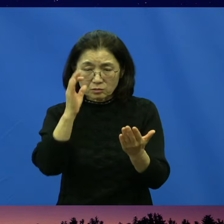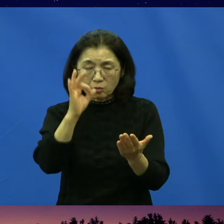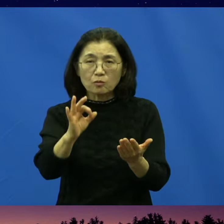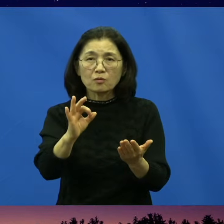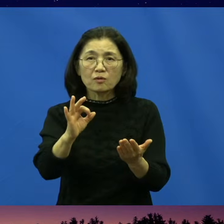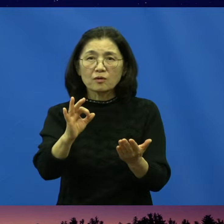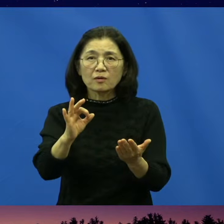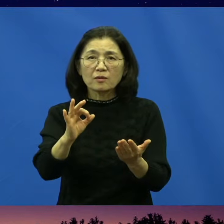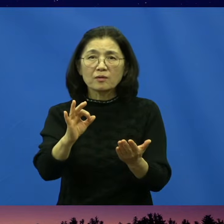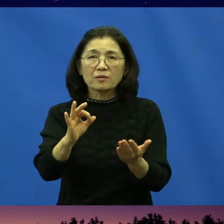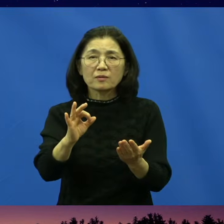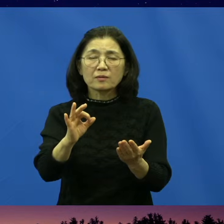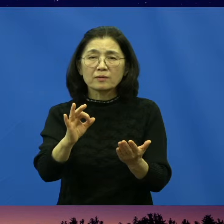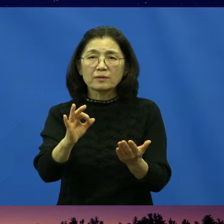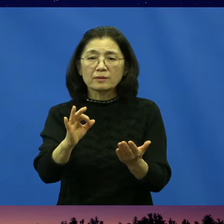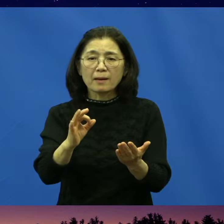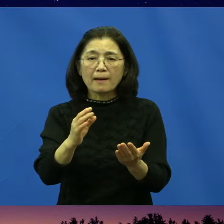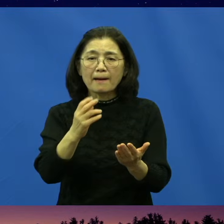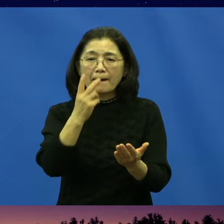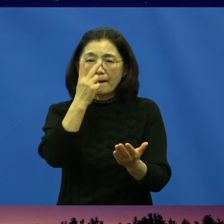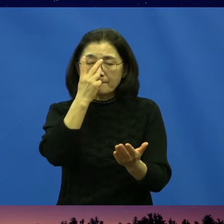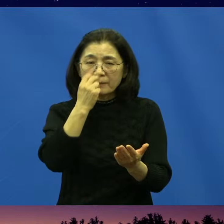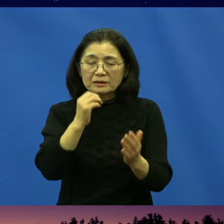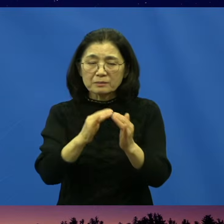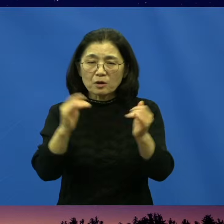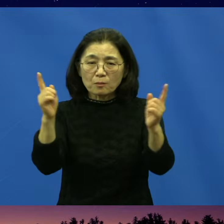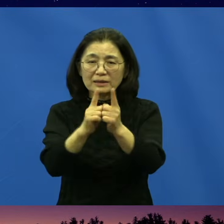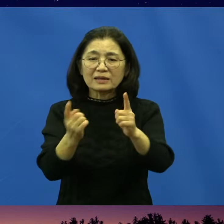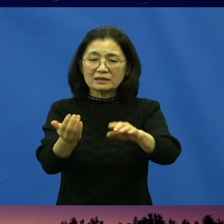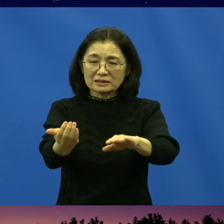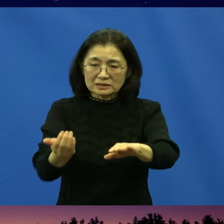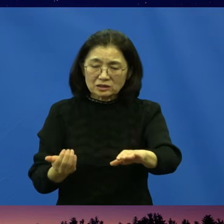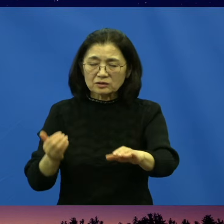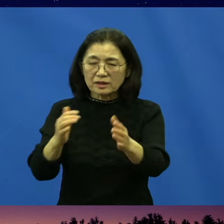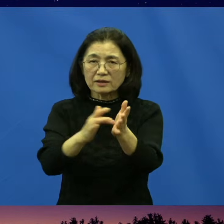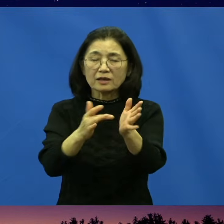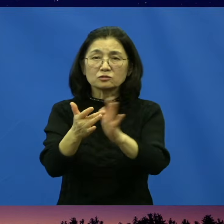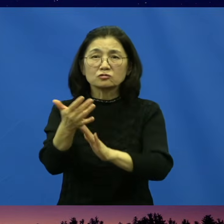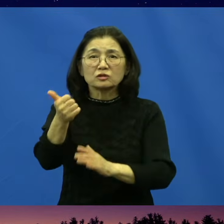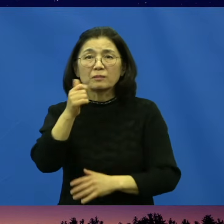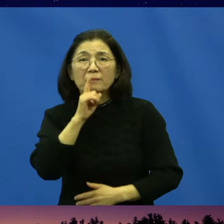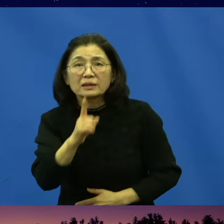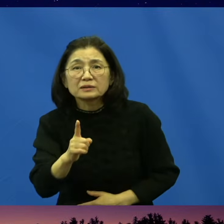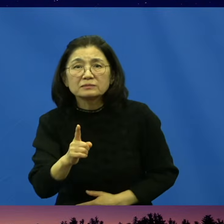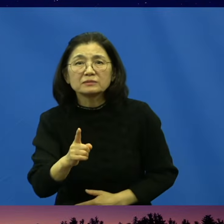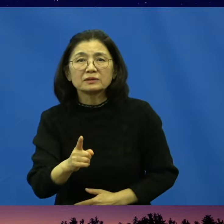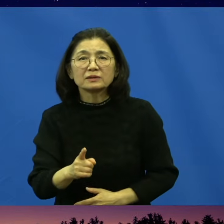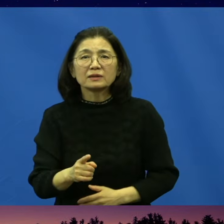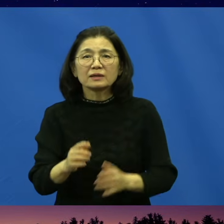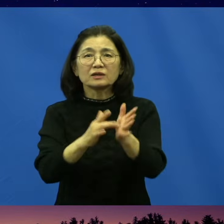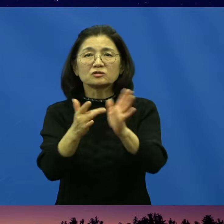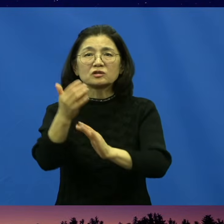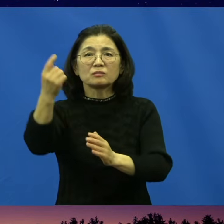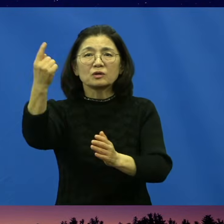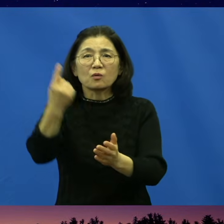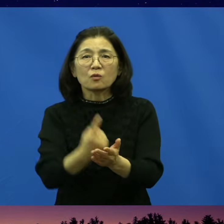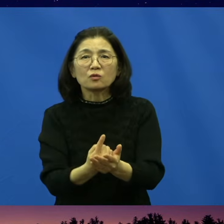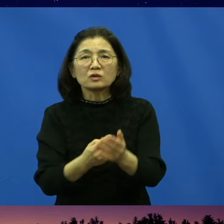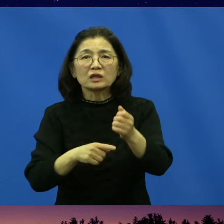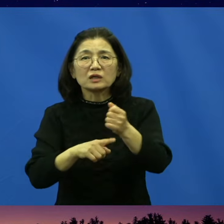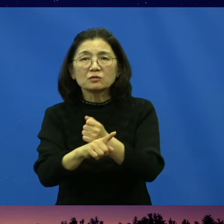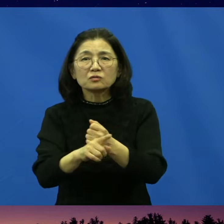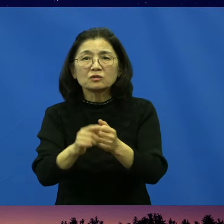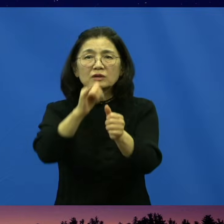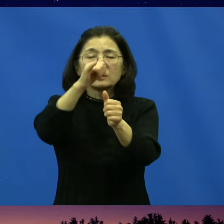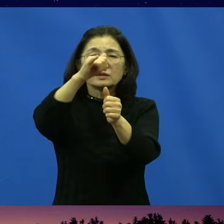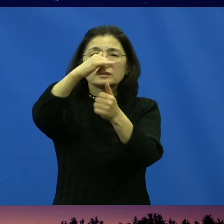직전에 예수님께서 하신 말씀이 있는데요, 마가복음 10장 45절 말씀을 한번 읽어보겠습니다. 시작. 인자가 온 것은